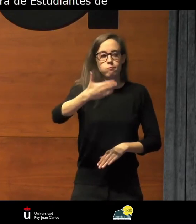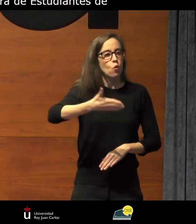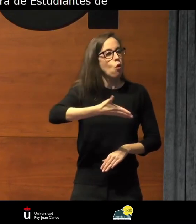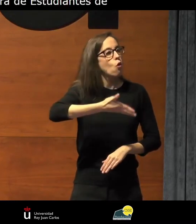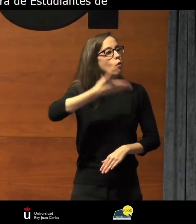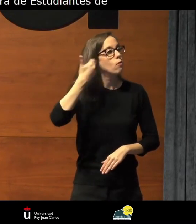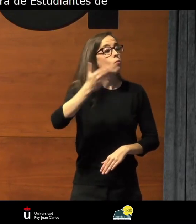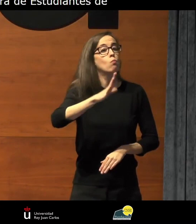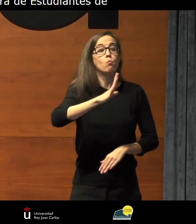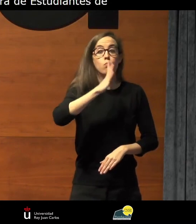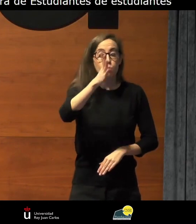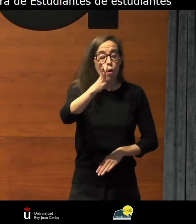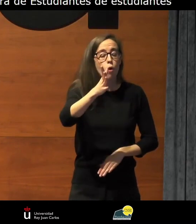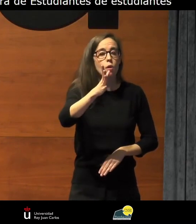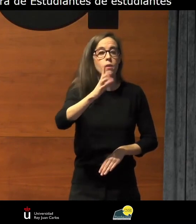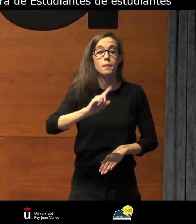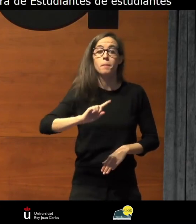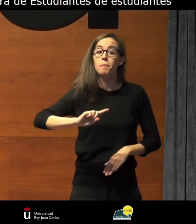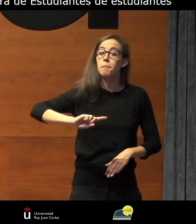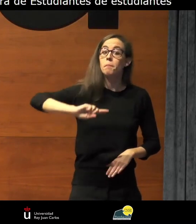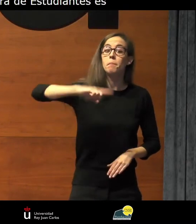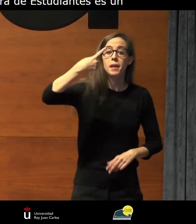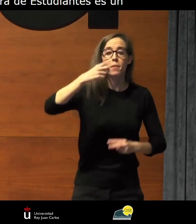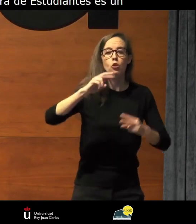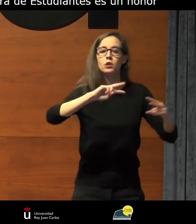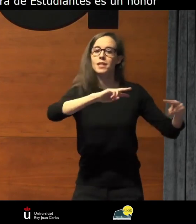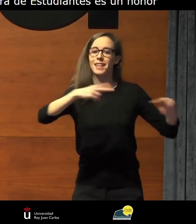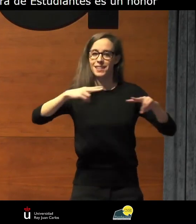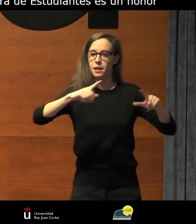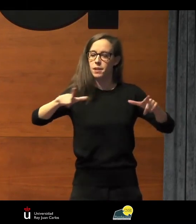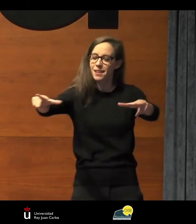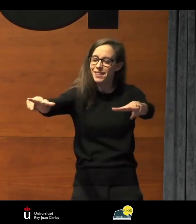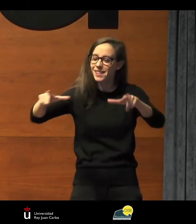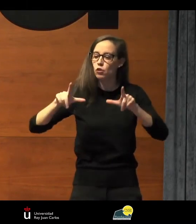intérpretes graduados saldrán de nuestra casa.